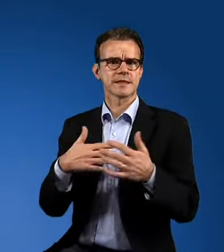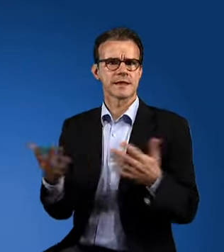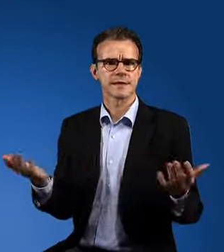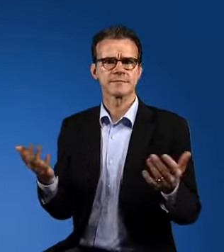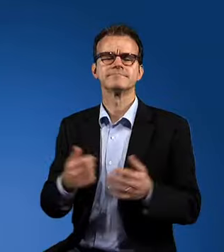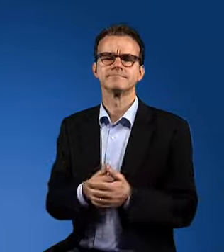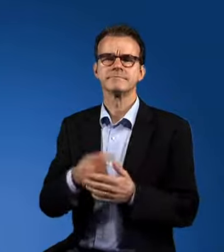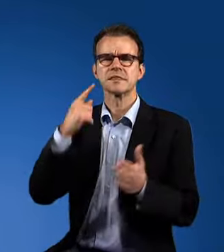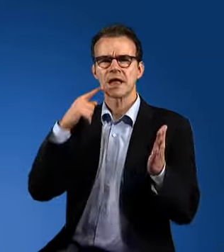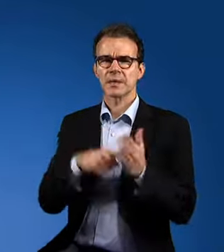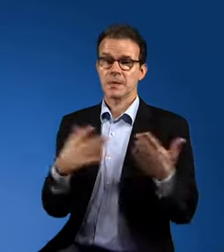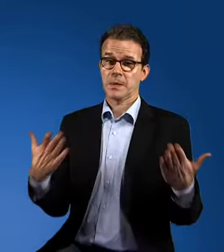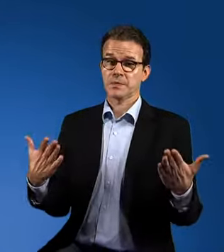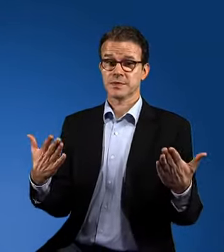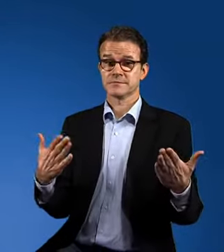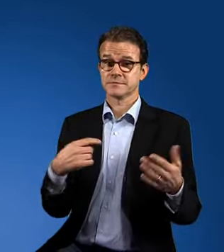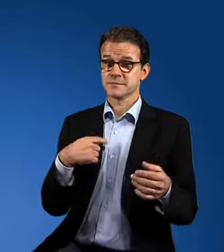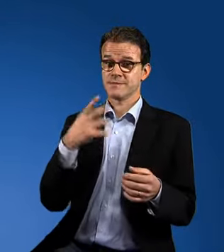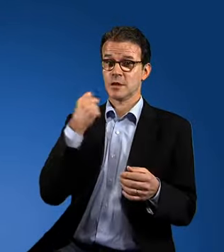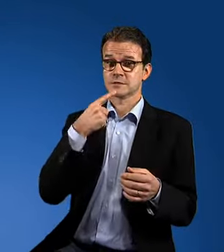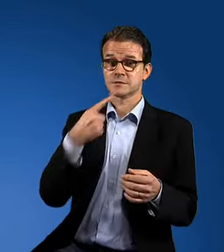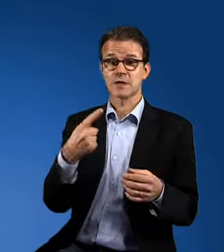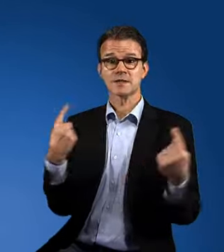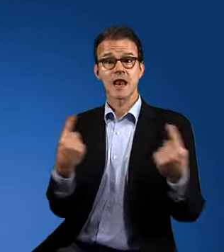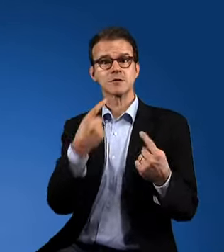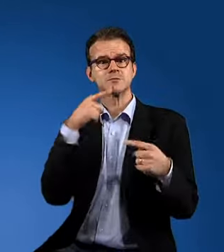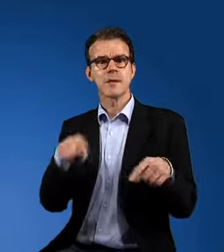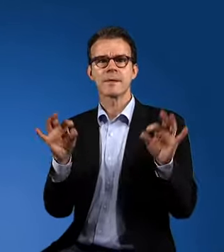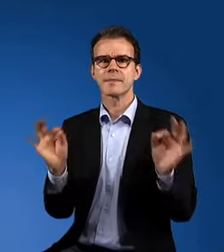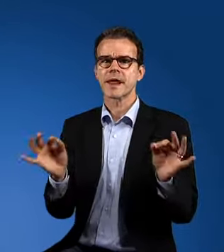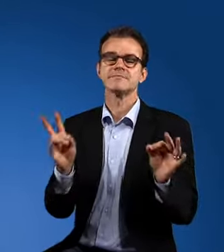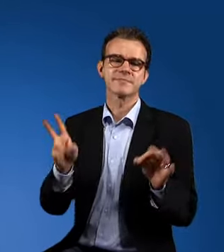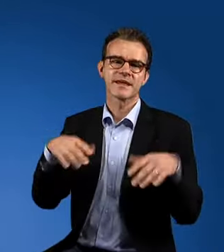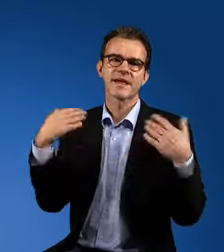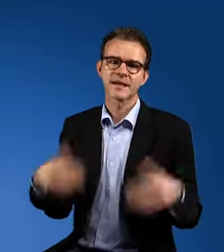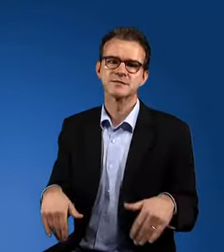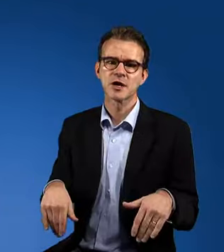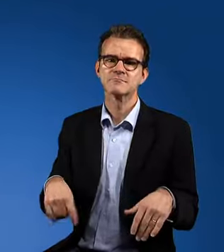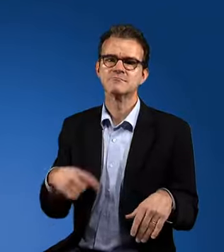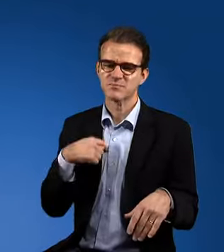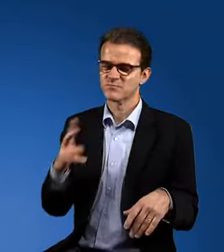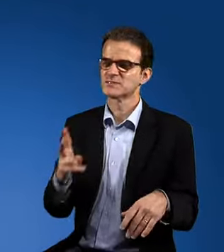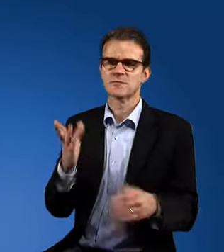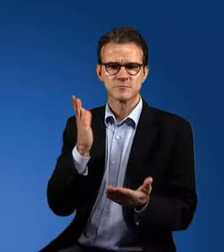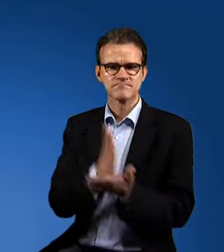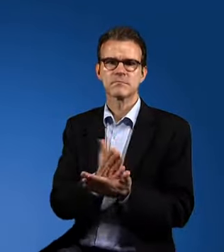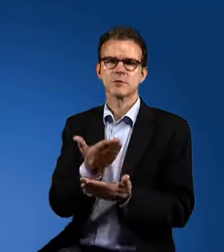Niin tällä hetkellä voi sanoa, että tilanne on Suomessa aika heikko ja mulla on ainakin kovat